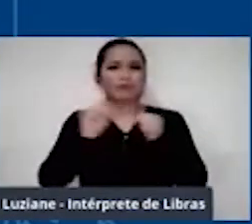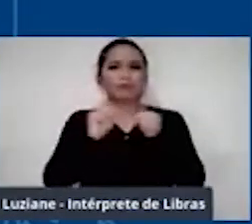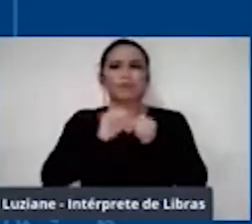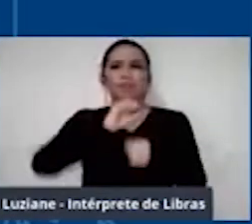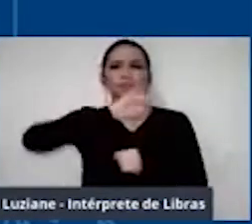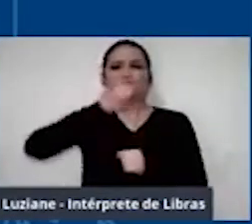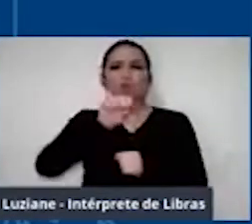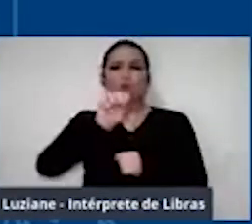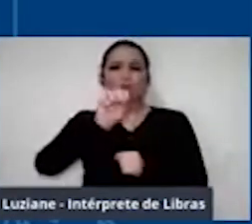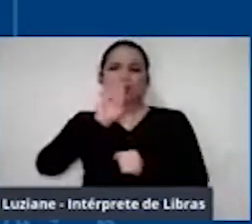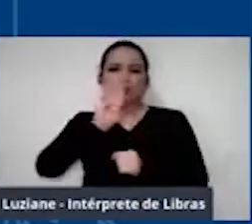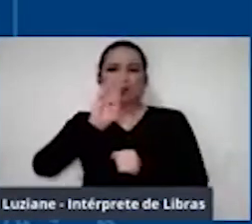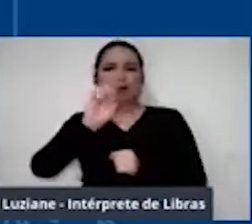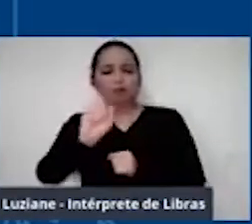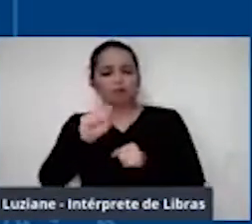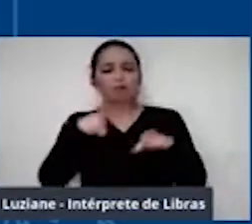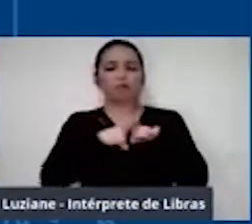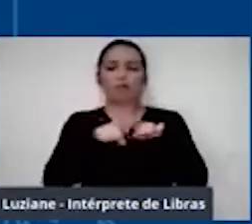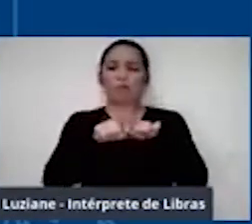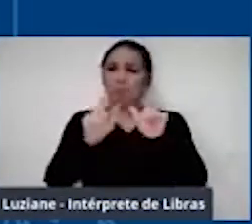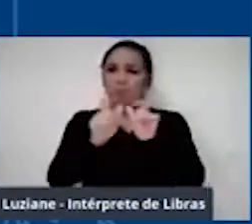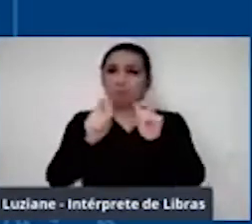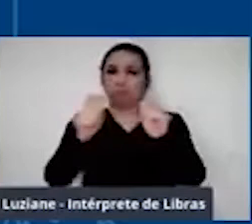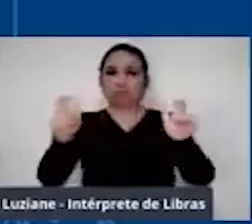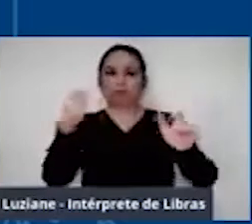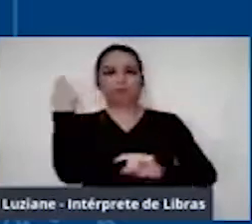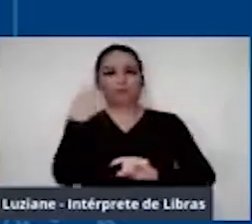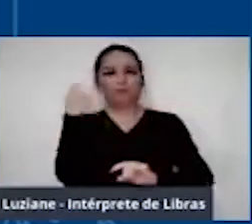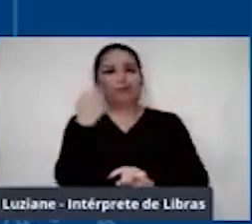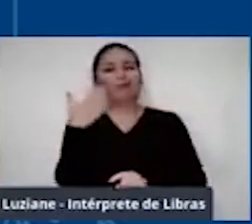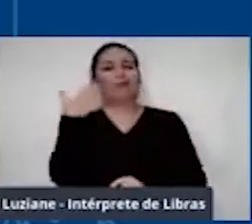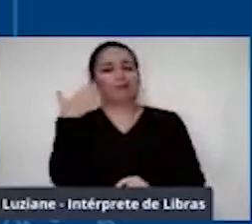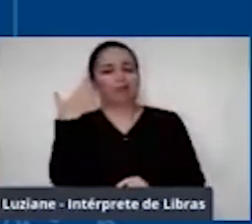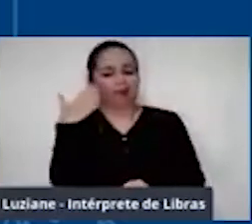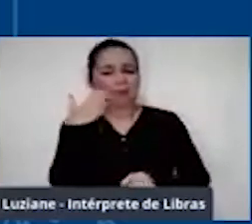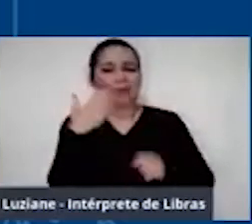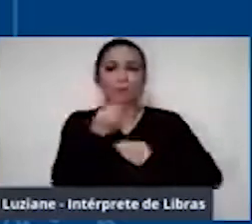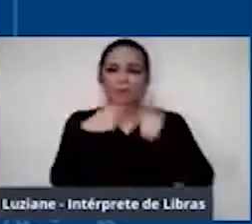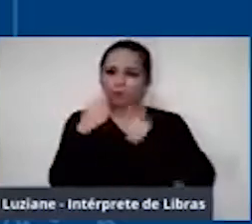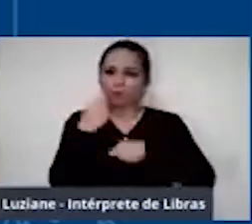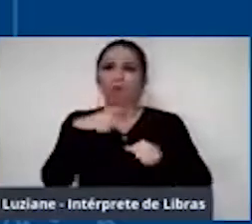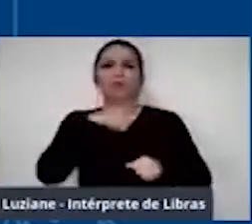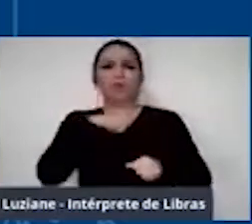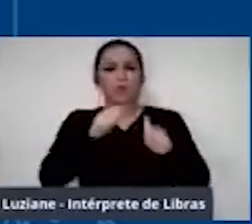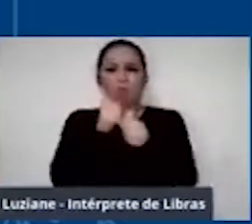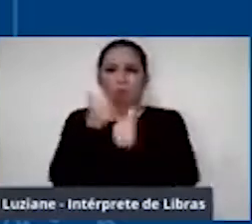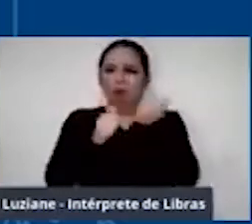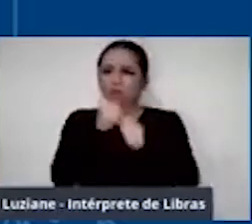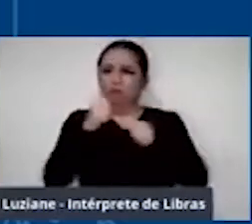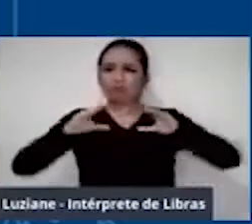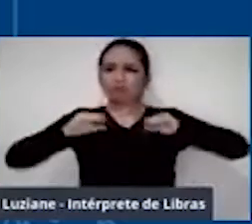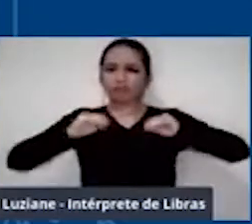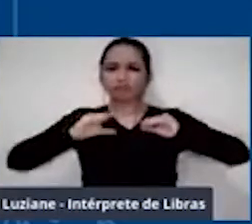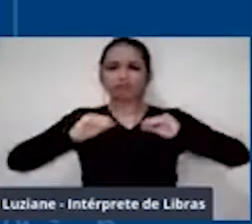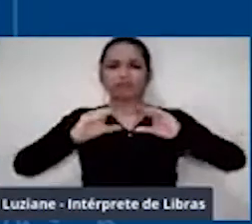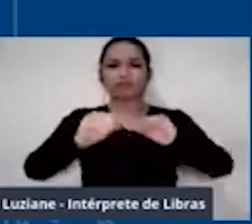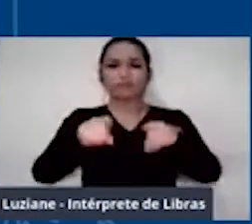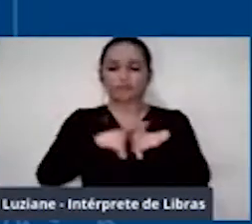seus investimentos no Rio Grande do Sul, exatamente porque sabem que é um mercado que tem uma mão de obra muito qualificada, é um mercado consumidor